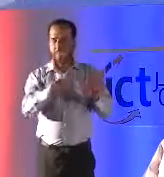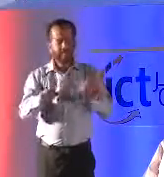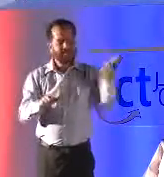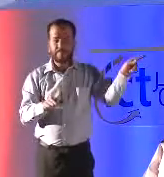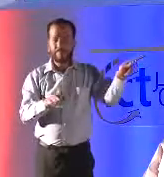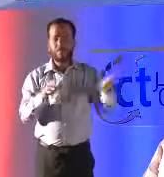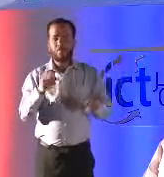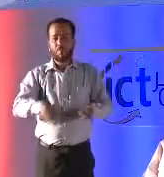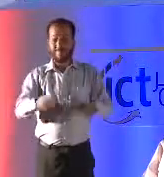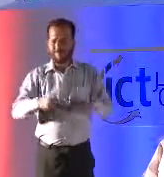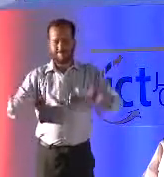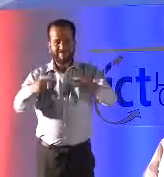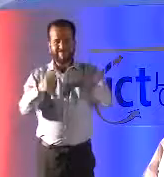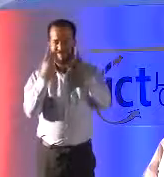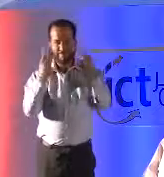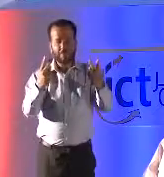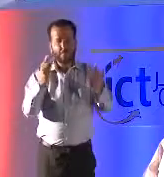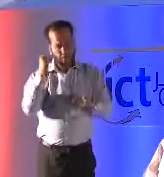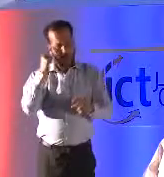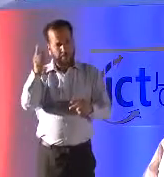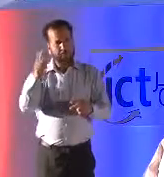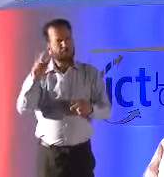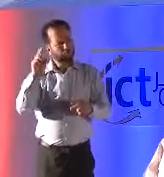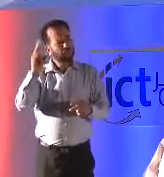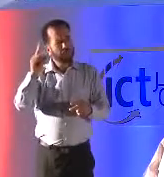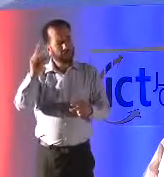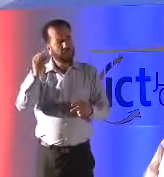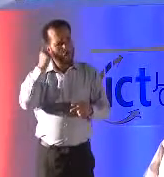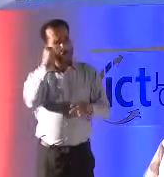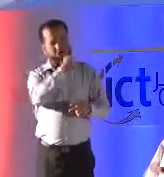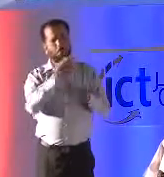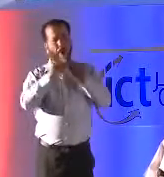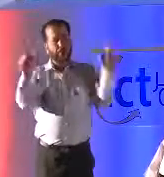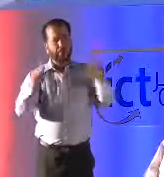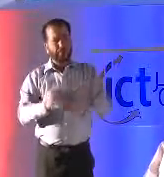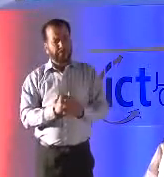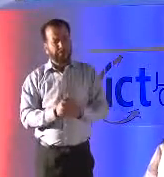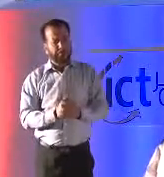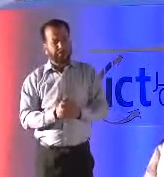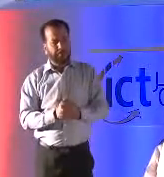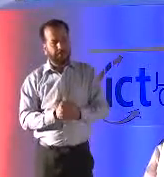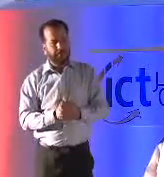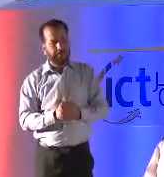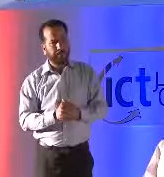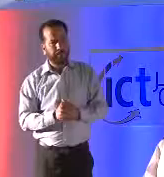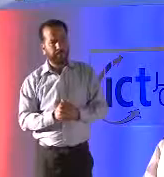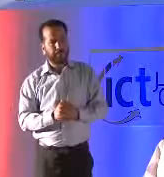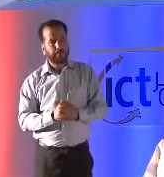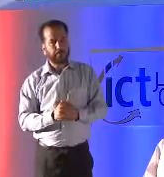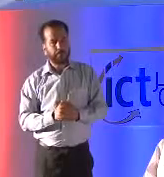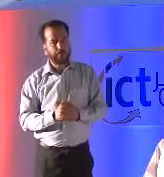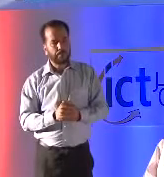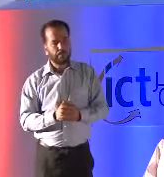في هذه الجلسة يعلمون جيدا بهذه النقطة المهمة. Well, we heard earlier that we